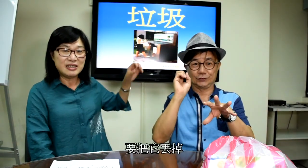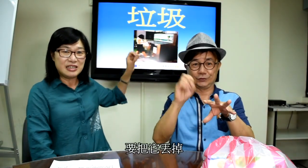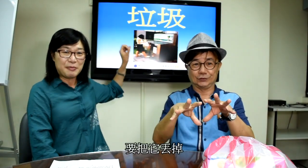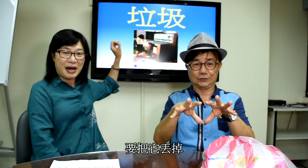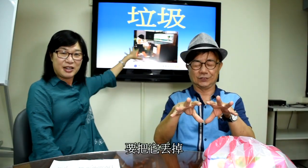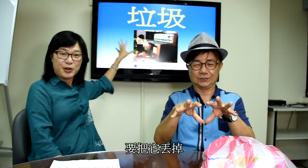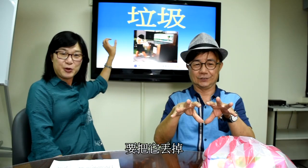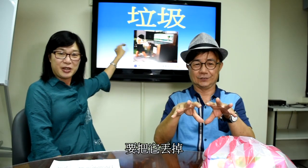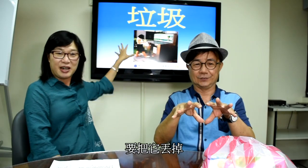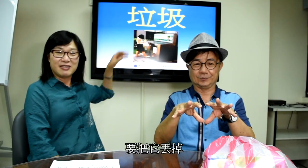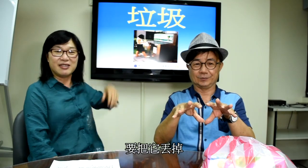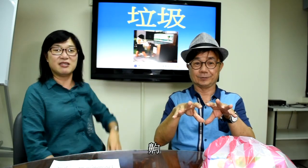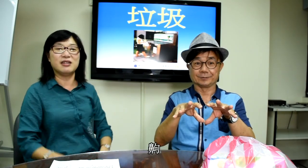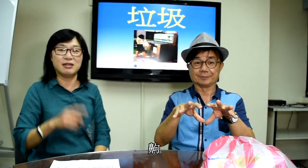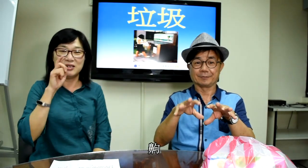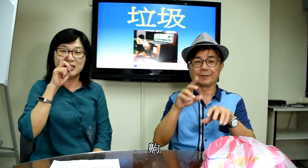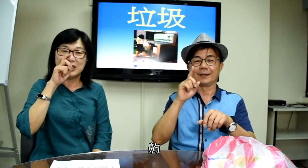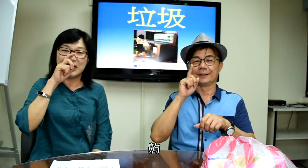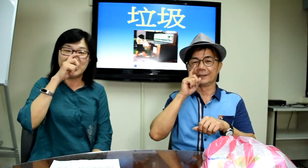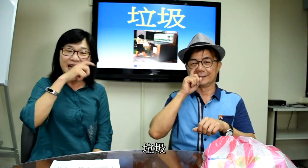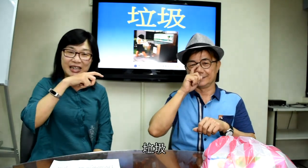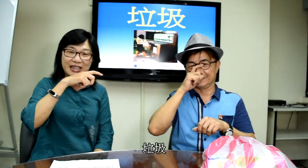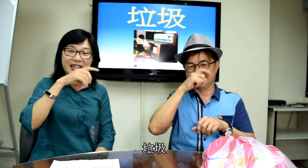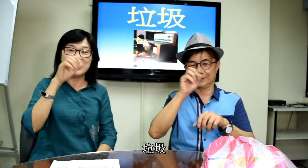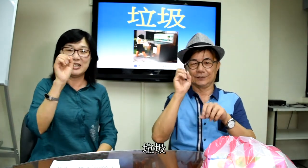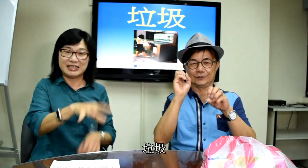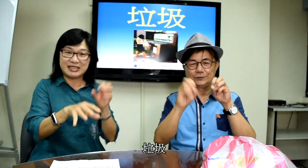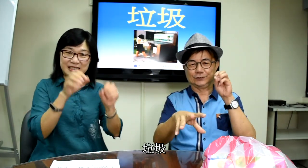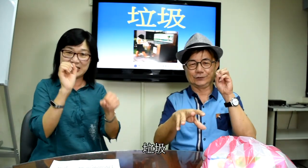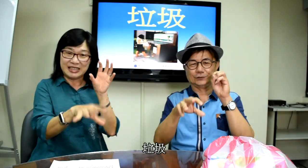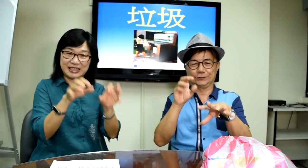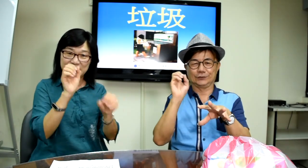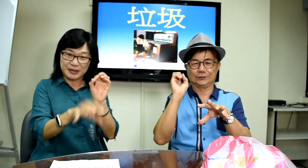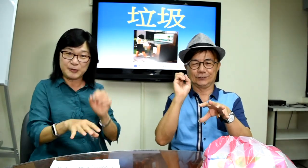要把它丢掉。垃圾，